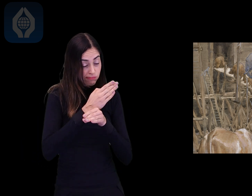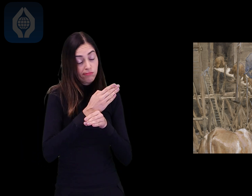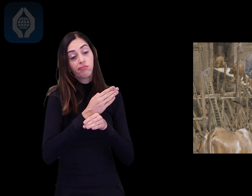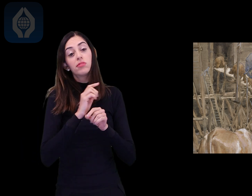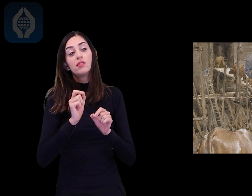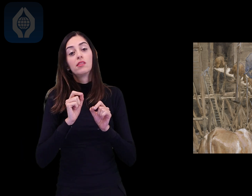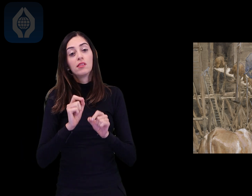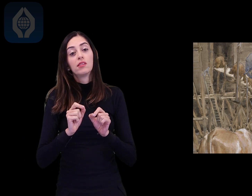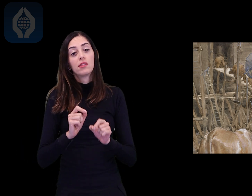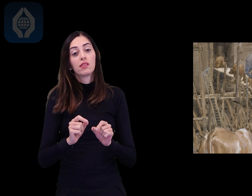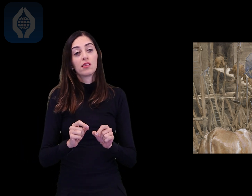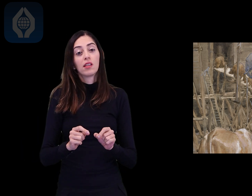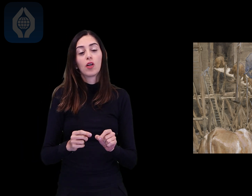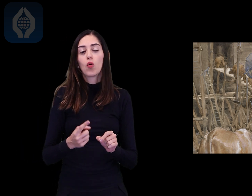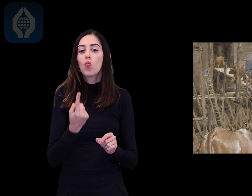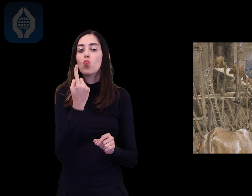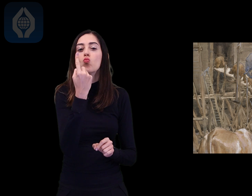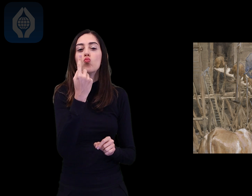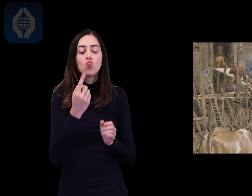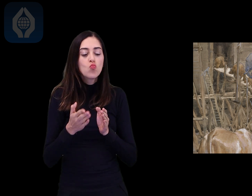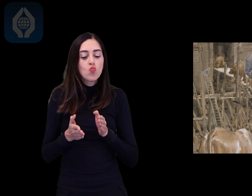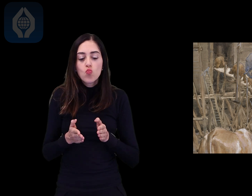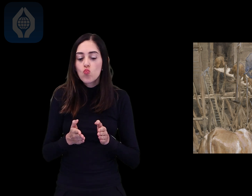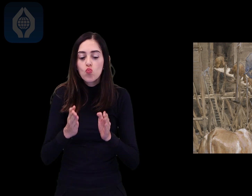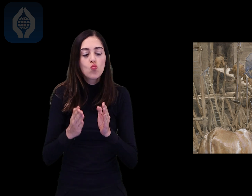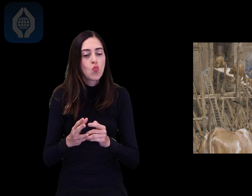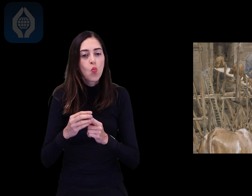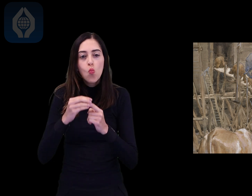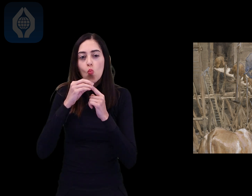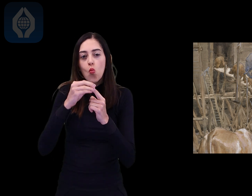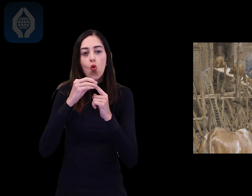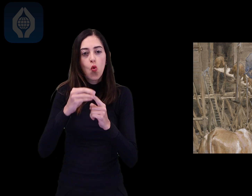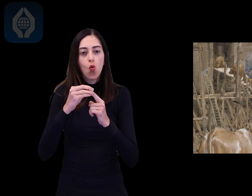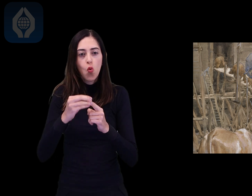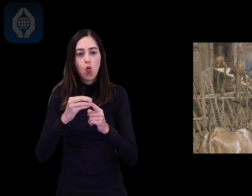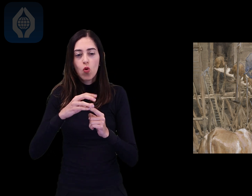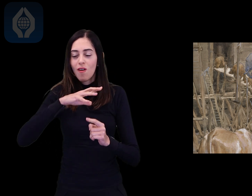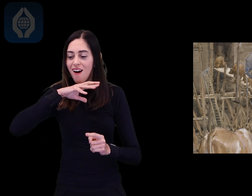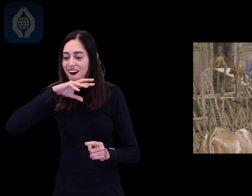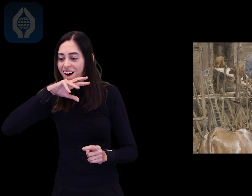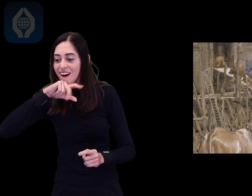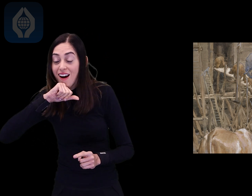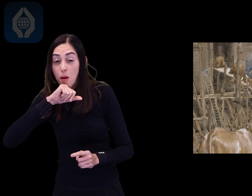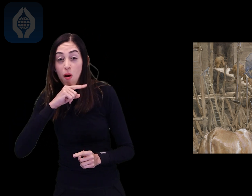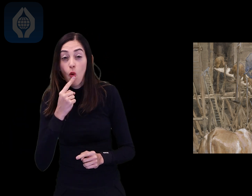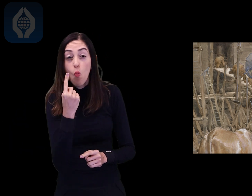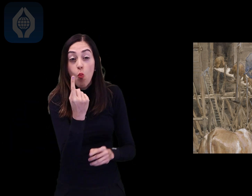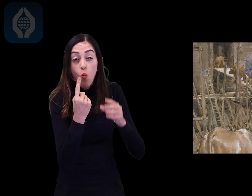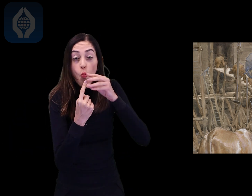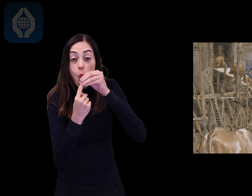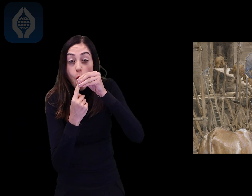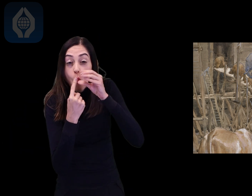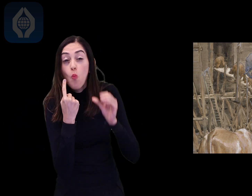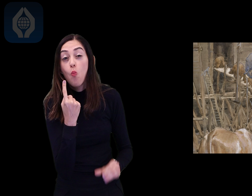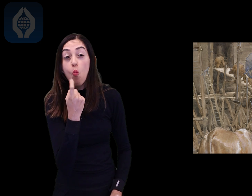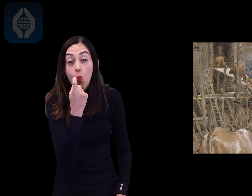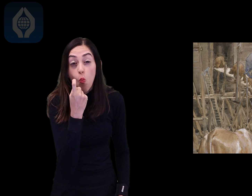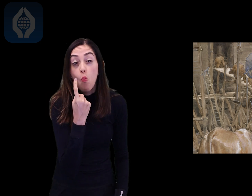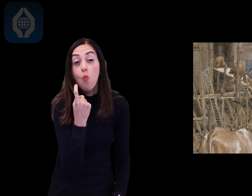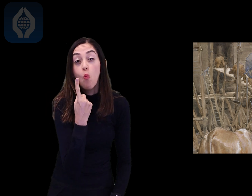dilúvio e da ira de Deus contra o pecado. Todos os animais também entraram na arca através de uma única porta. N.